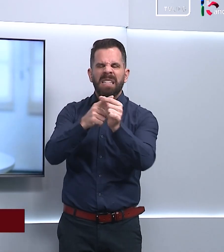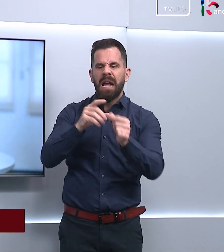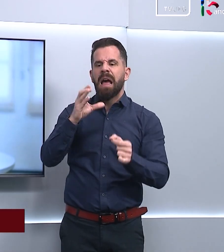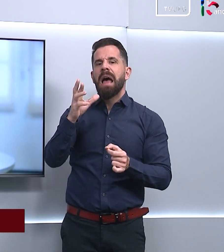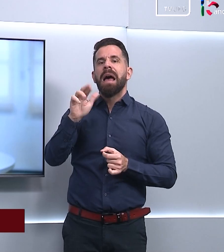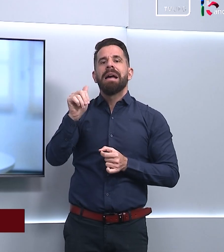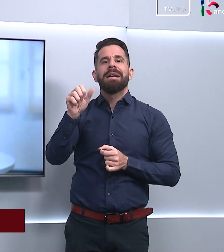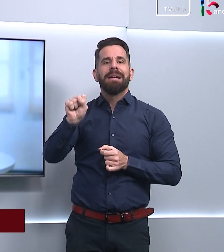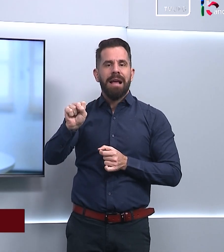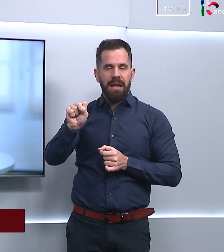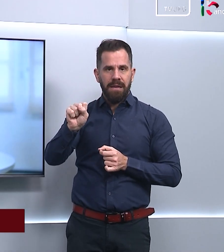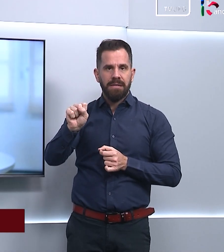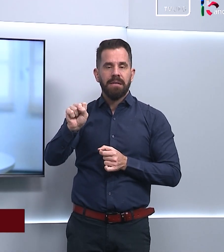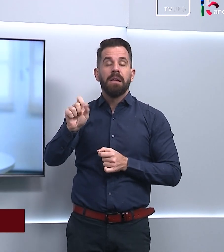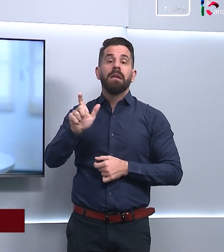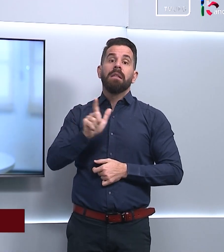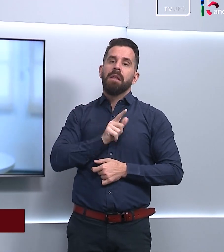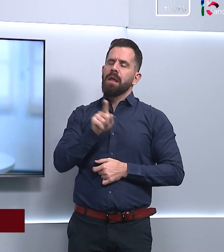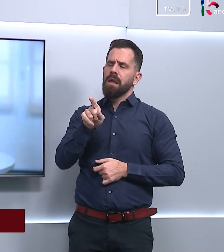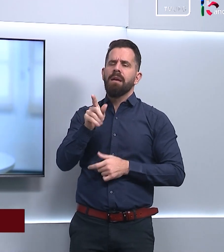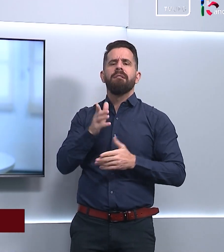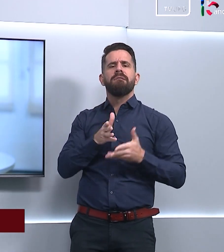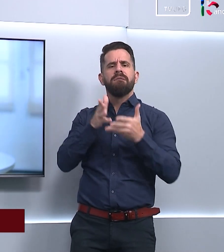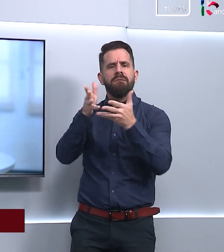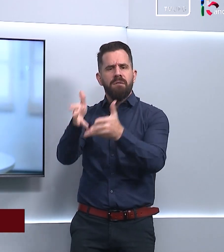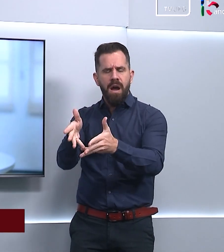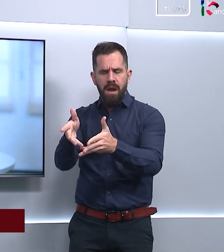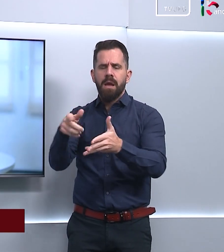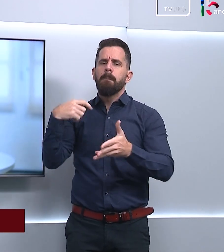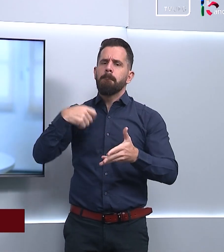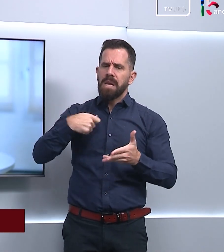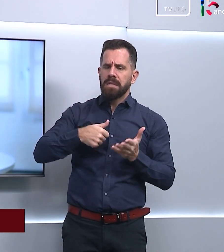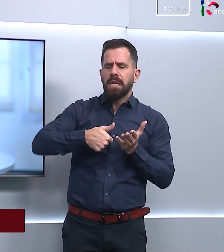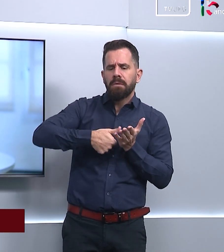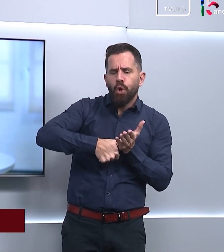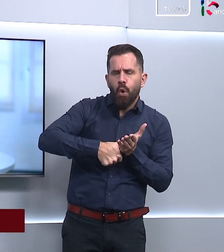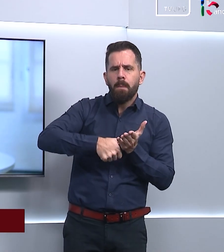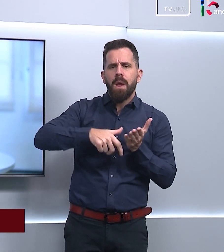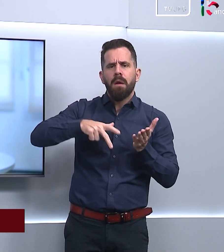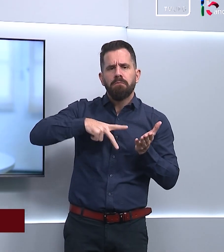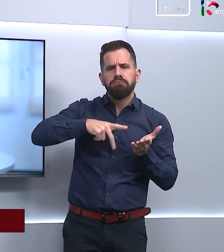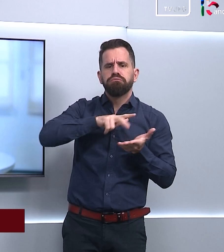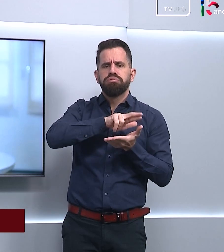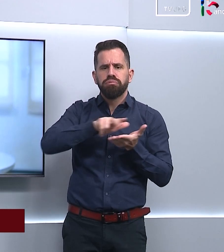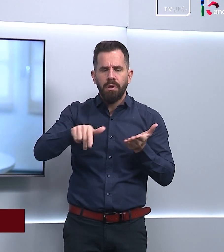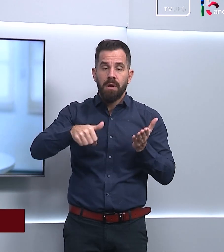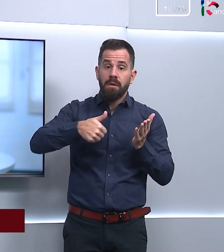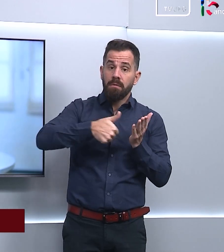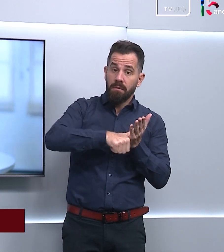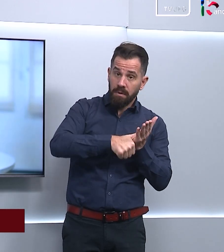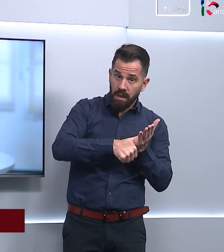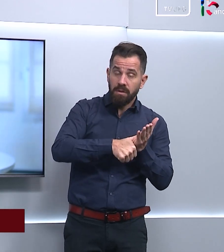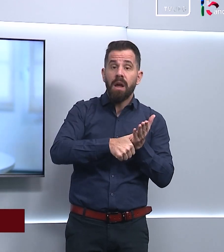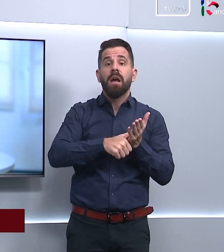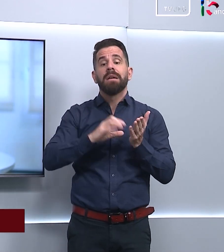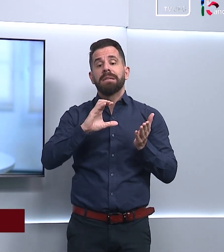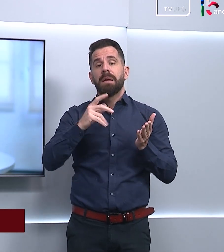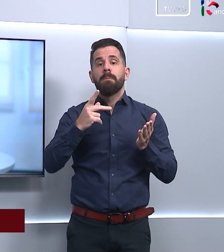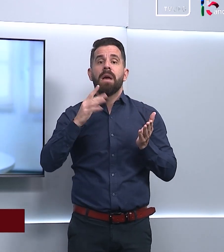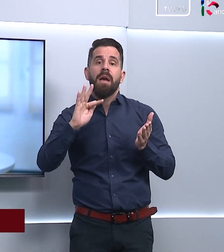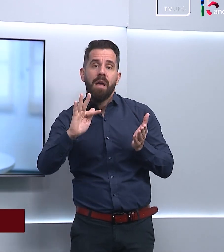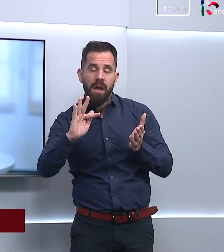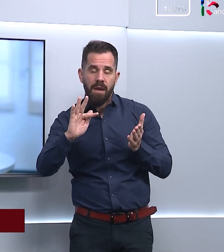pessoa vai, não precisa levar cópia de documentos, são os originais, identidade, CPF, comprovante